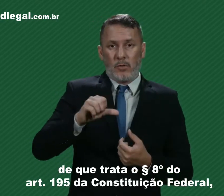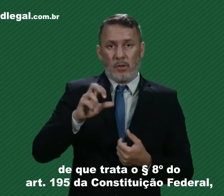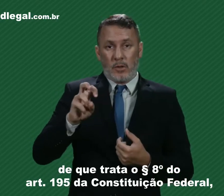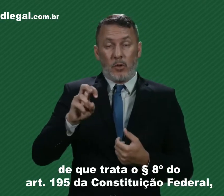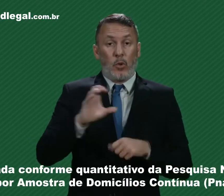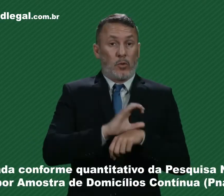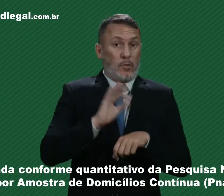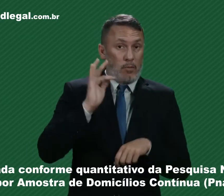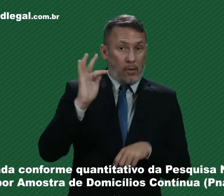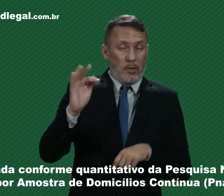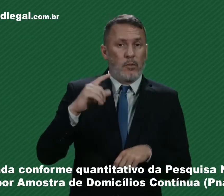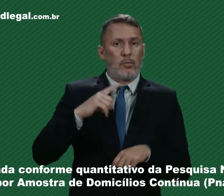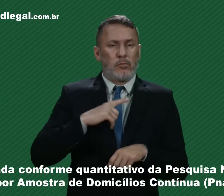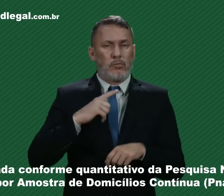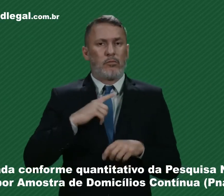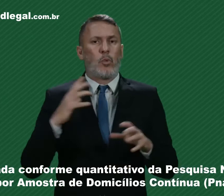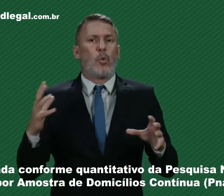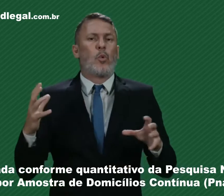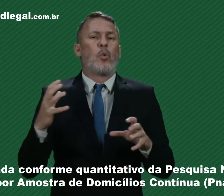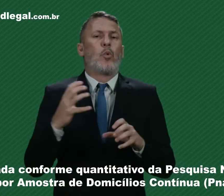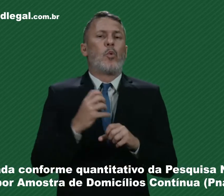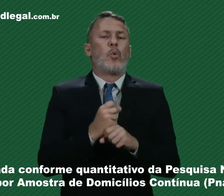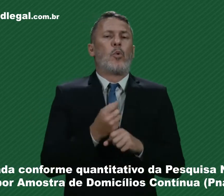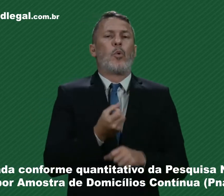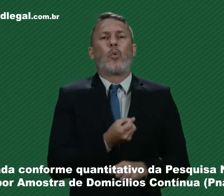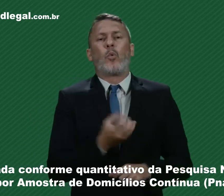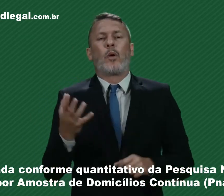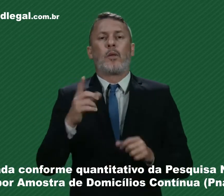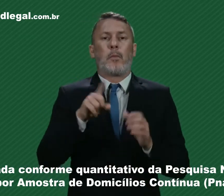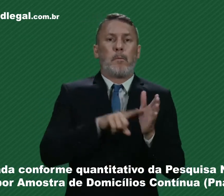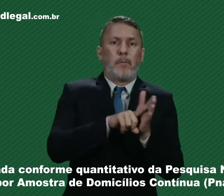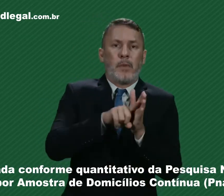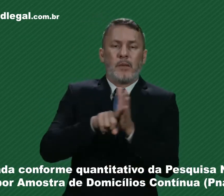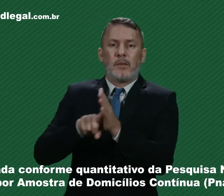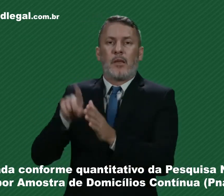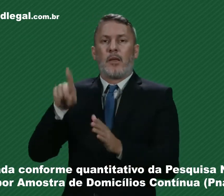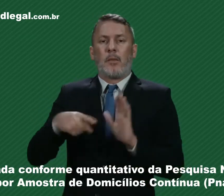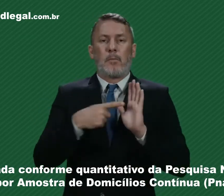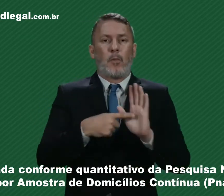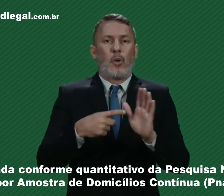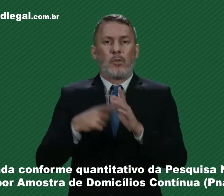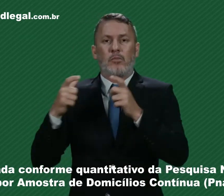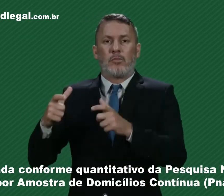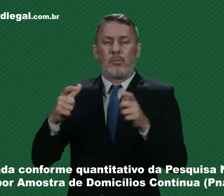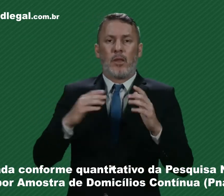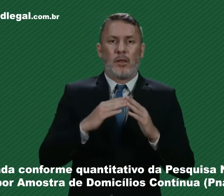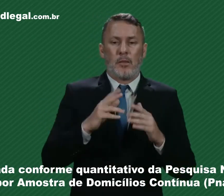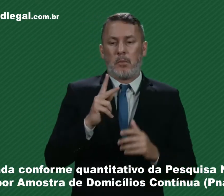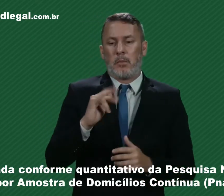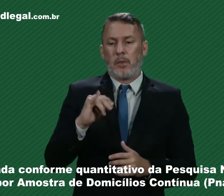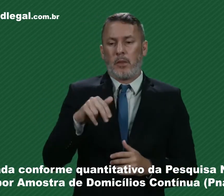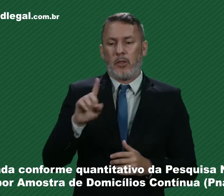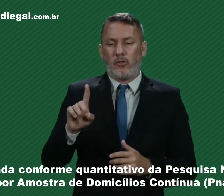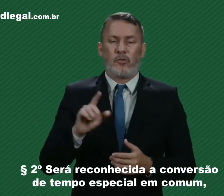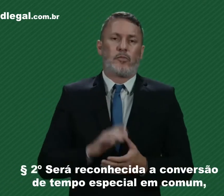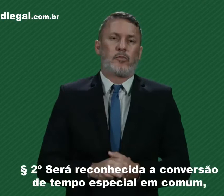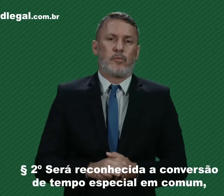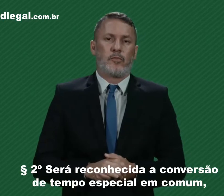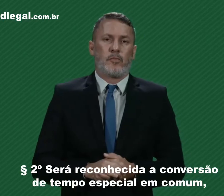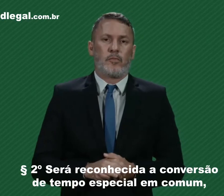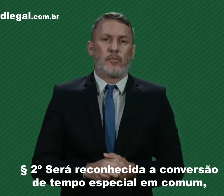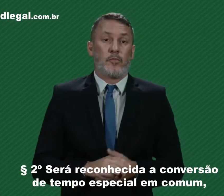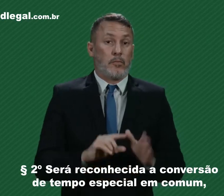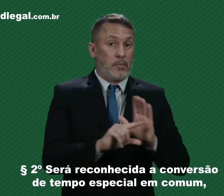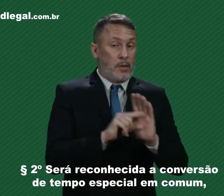Constituição Federal, apurada conforme quantitativo da Pesquisa Nacional por Amostra de Domicílios Contínua, PNAD.